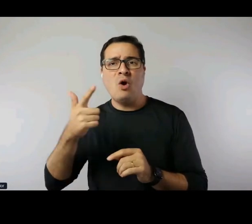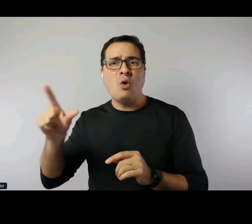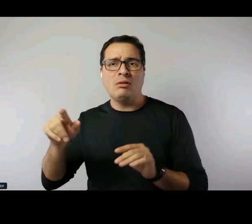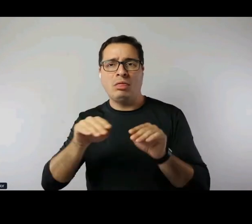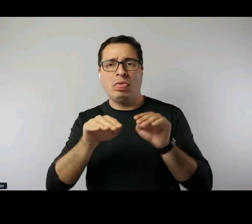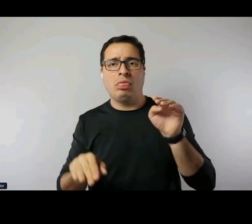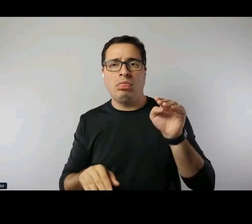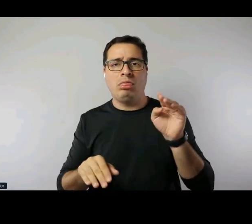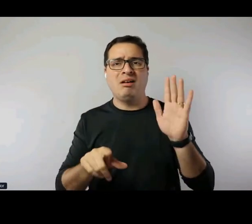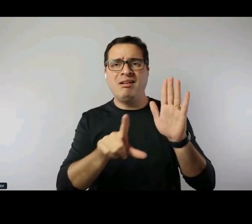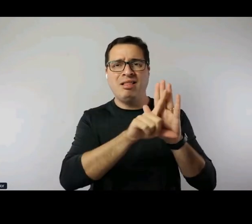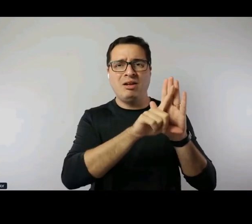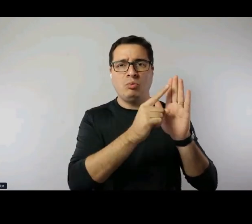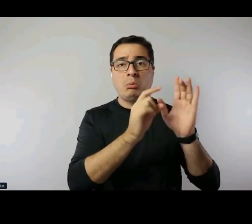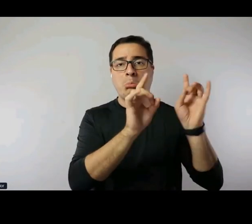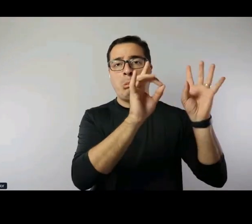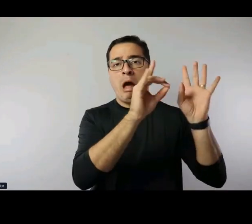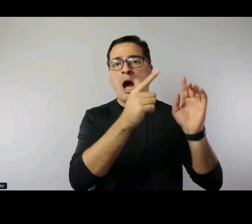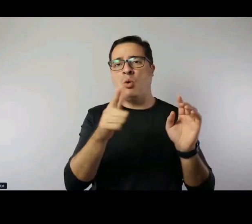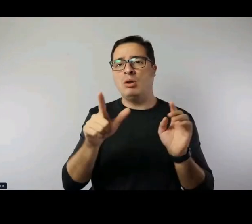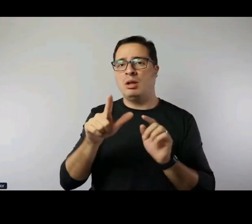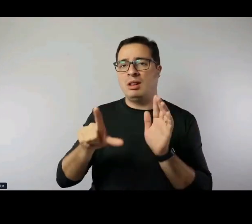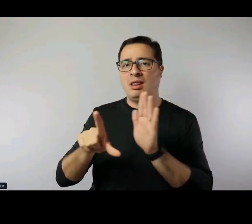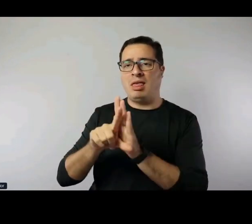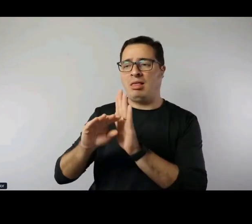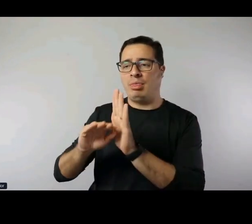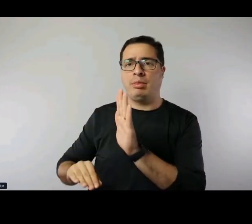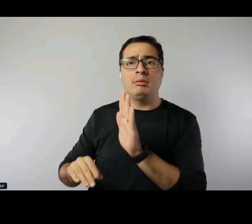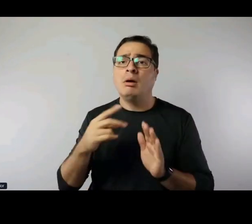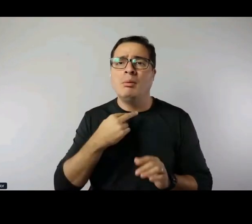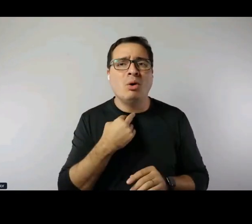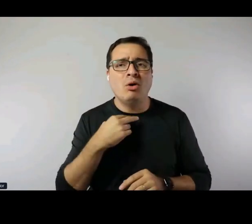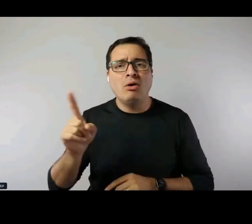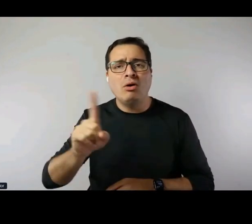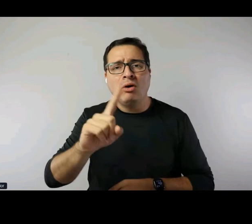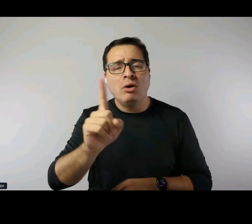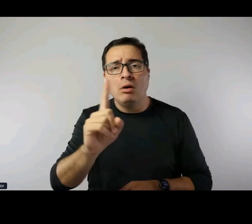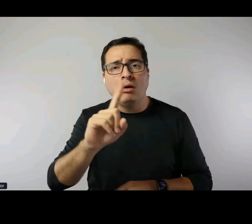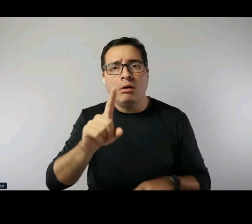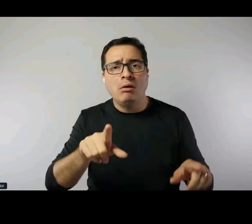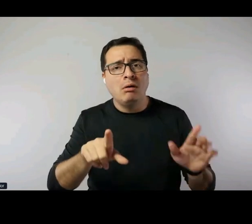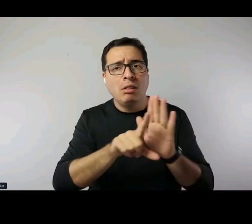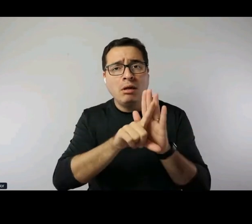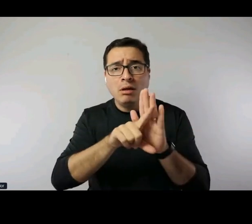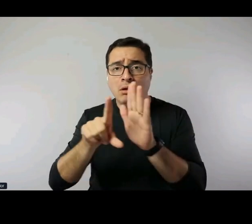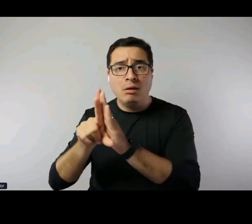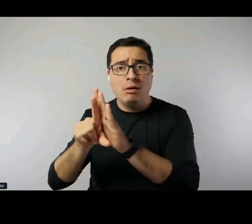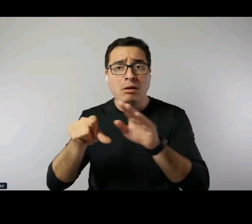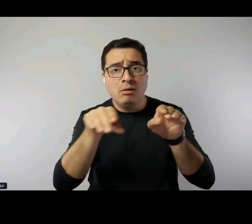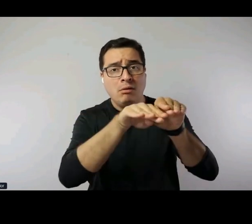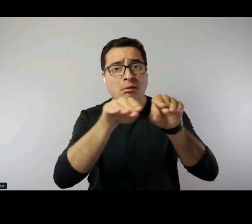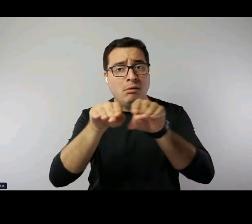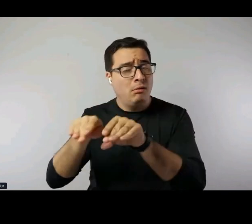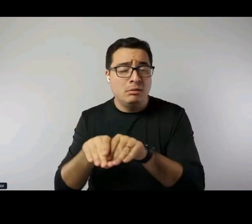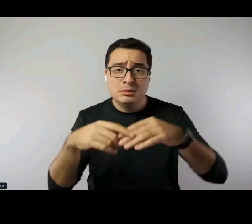E isso não pode acontecer, isso não pode ser. Né? Então, nós temos que